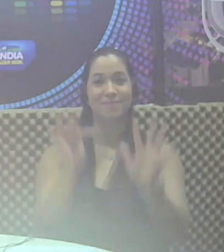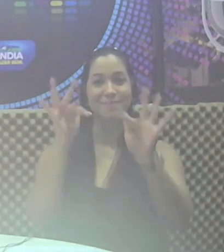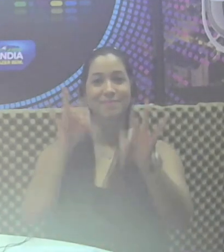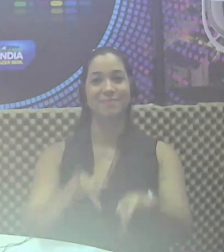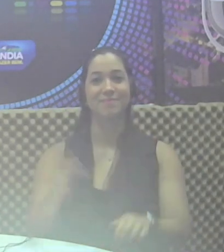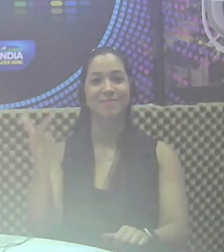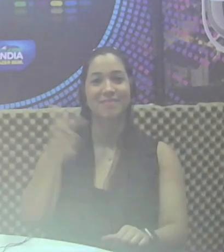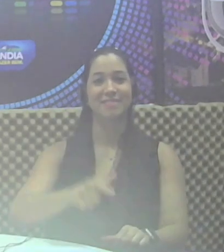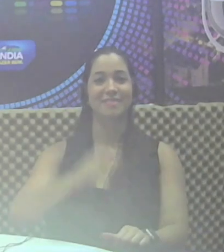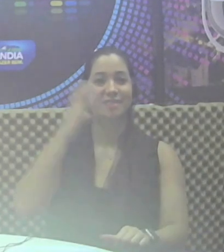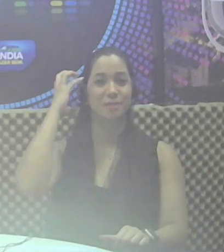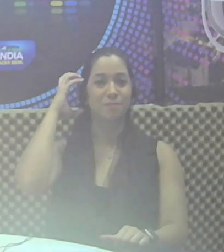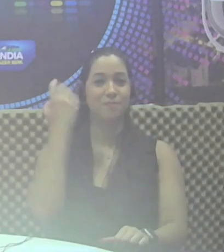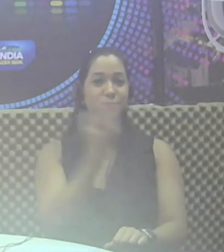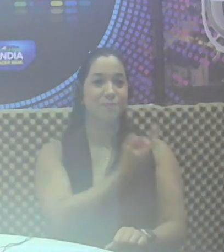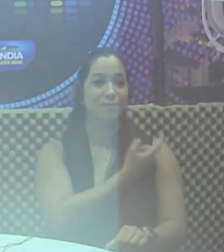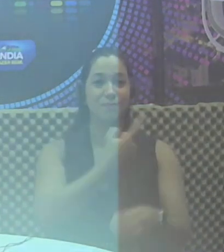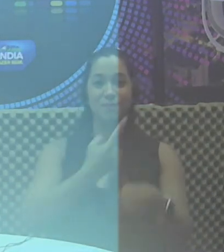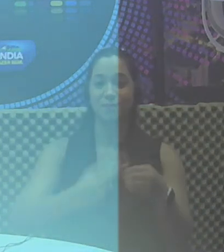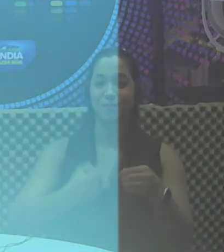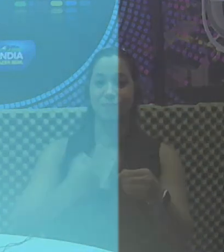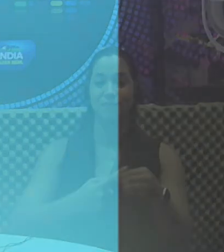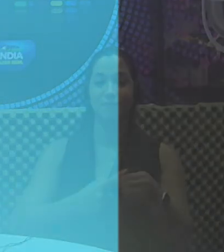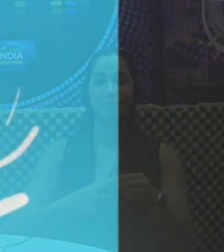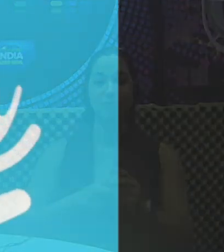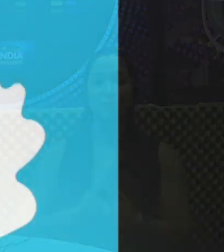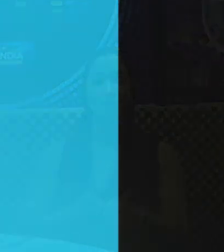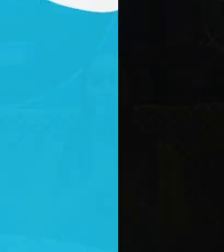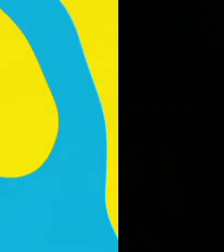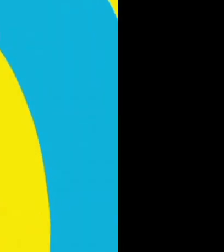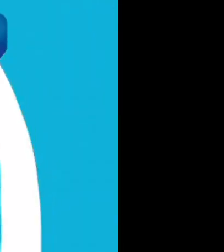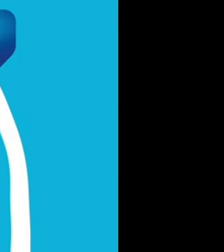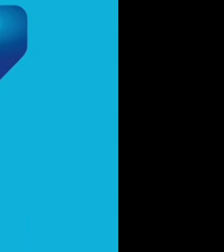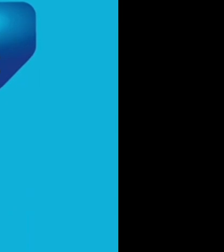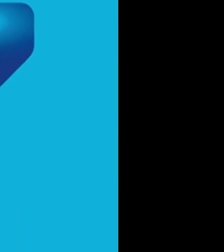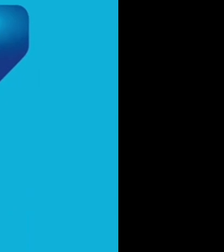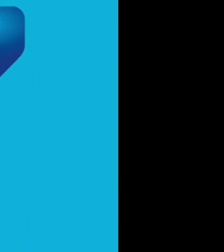Fica por aqui mais uma edição do programa da Rádio Nossa Cidade.